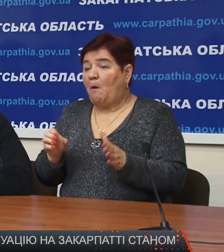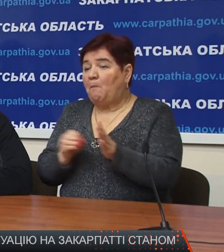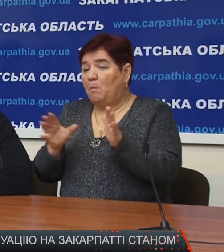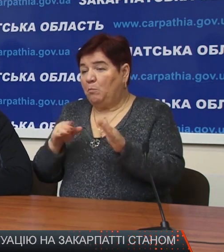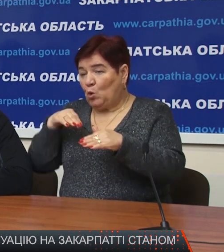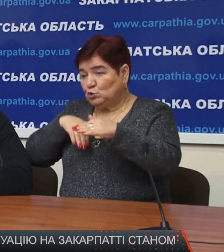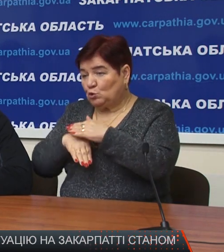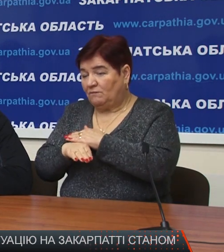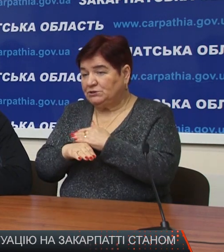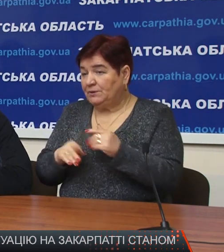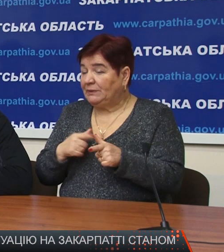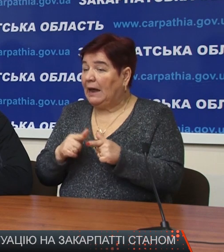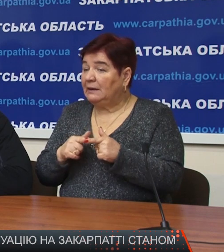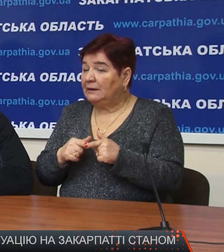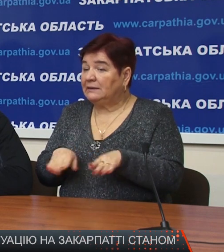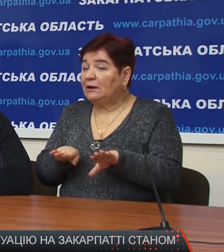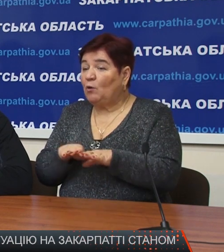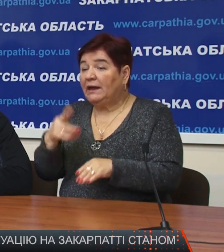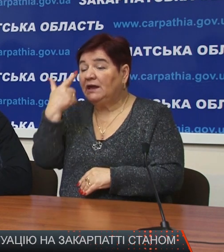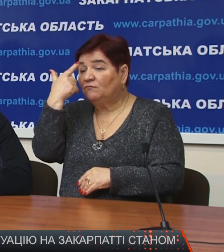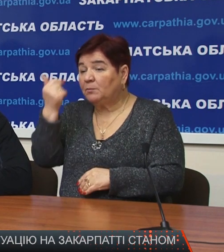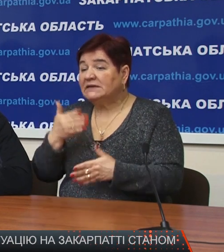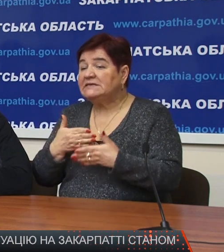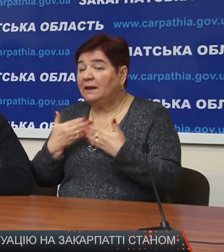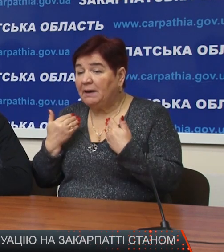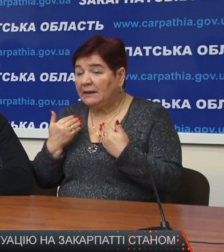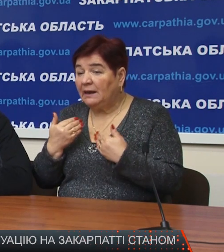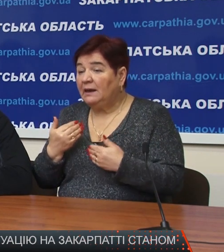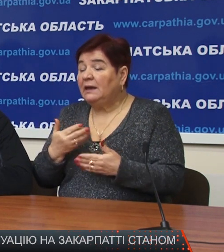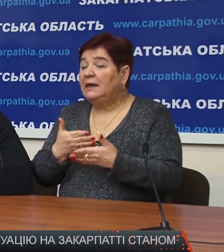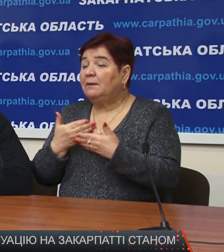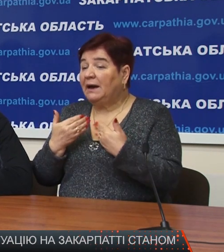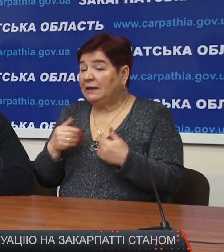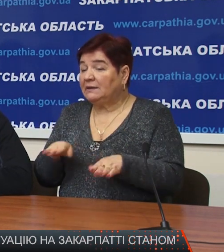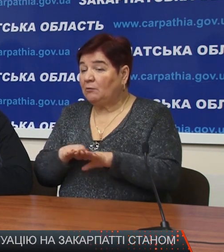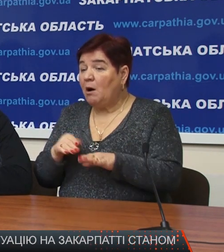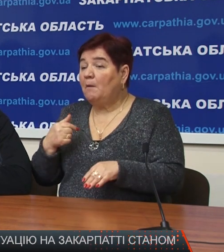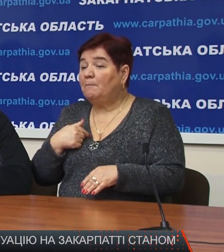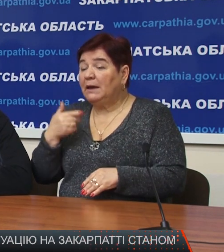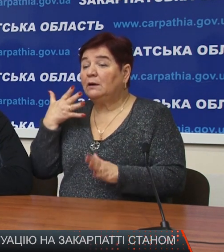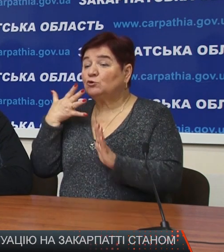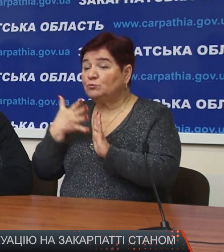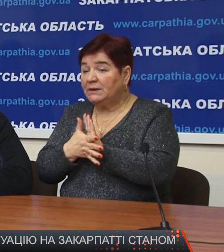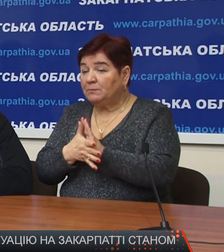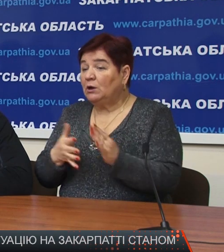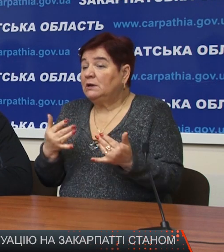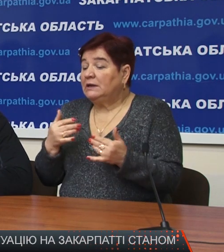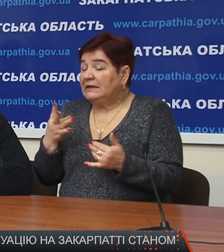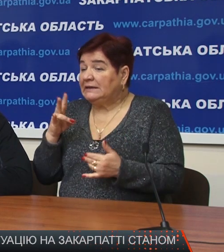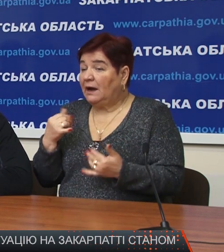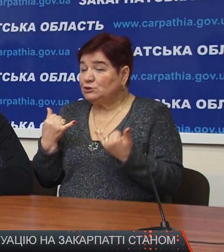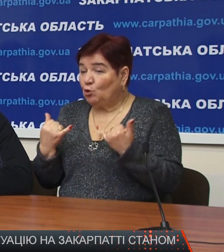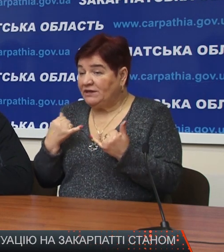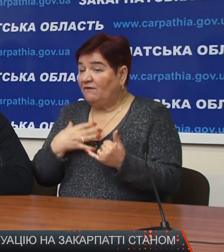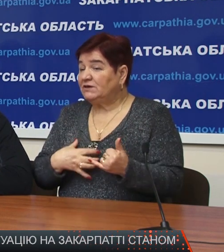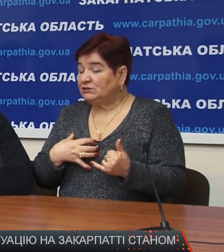бомбосховища. Але наразі немає такої інформації і немає передумов для того. Ми розуміємо стратегічно, що це на сьогодні немає такого